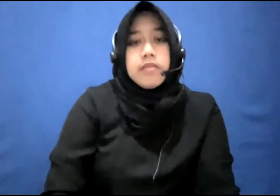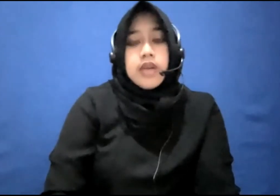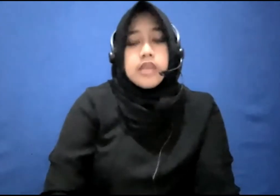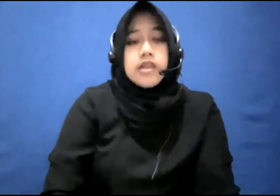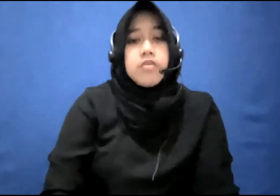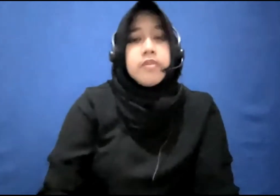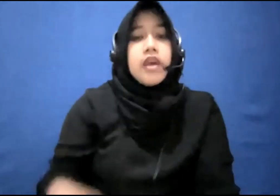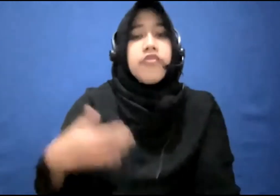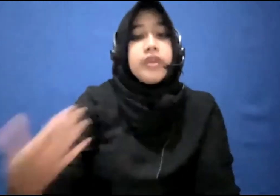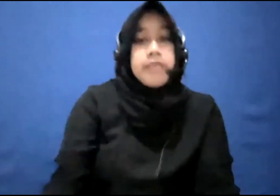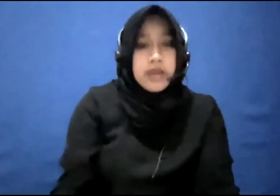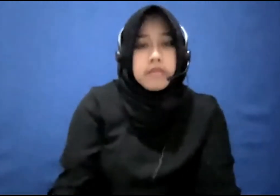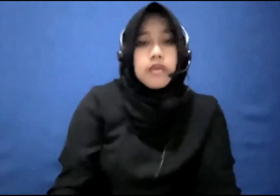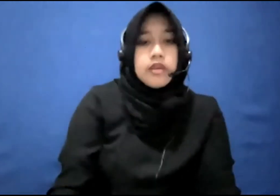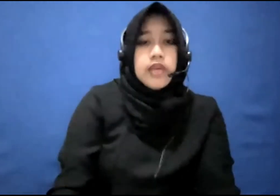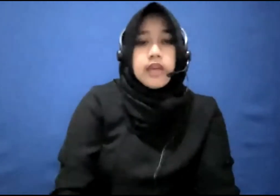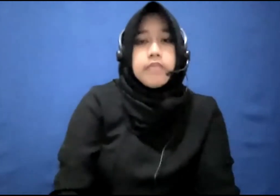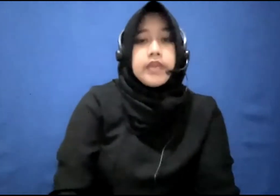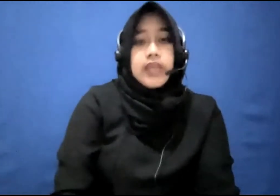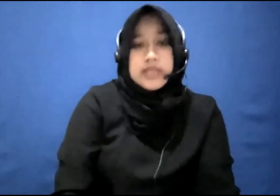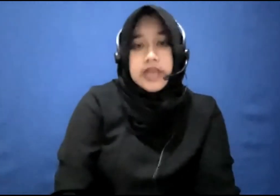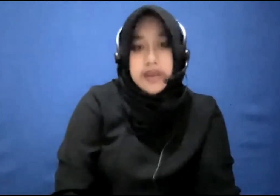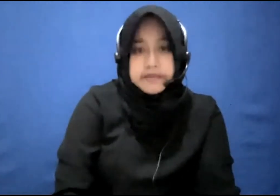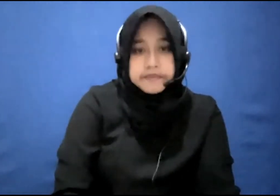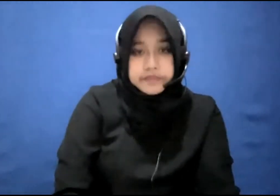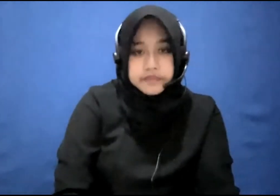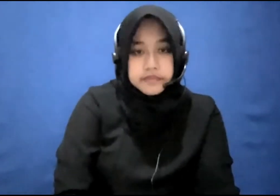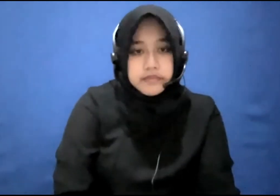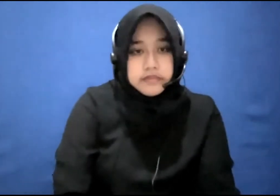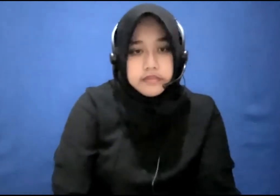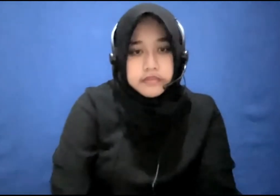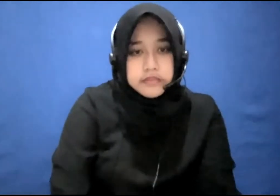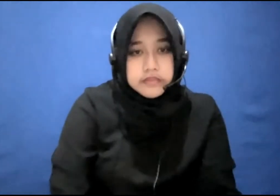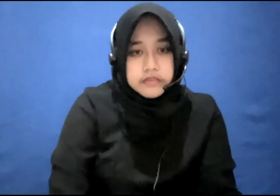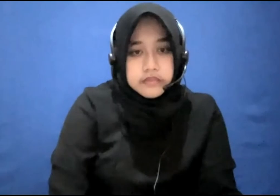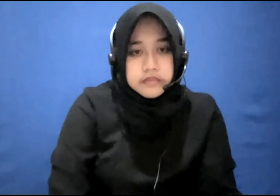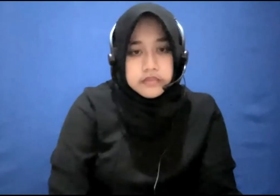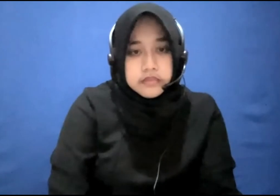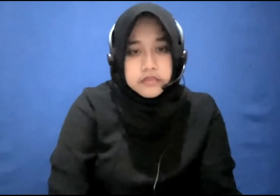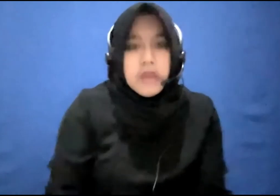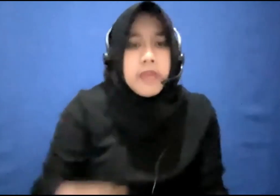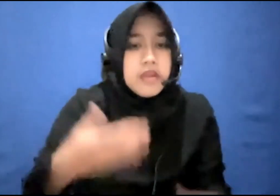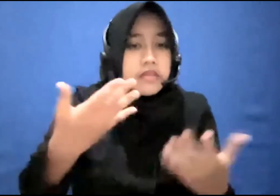bertanya-tanya dan mereka selalu memberikan feedback dari pertanyaan saya.